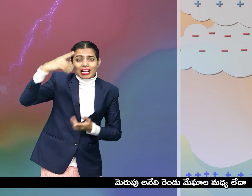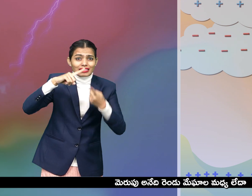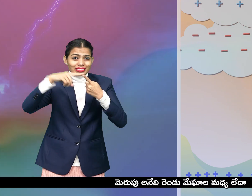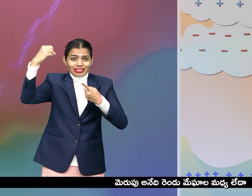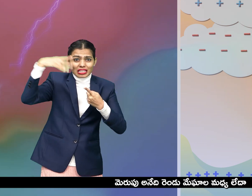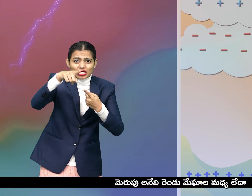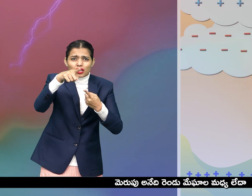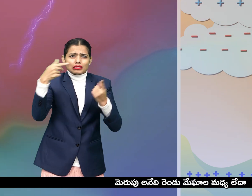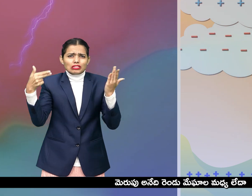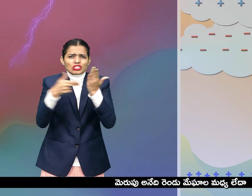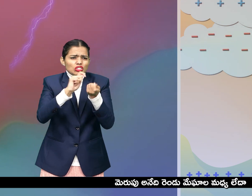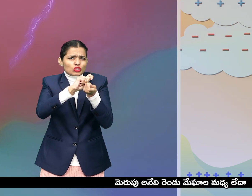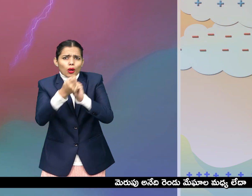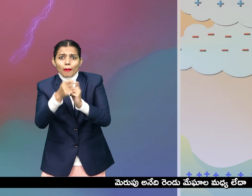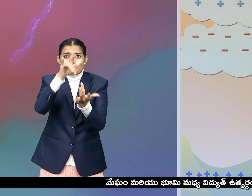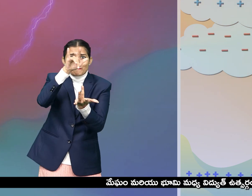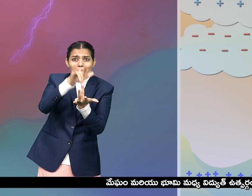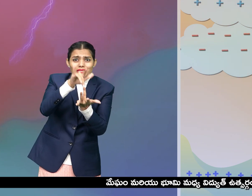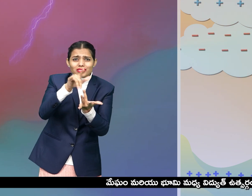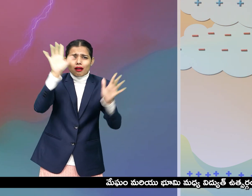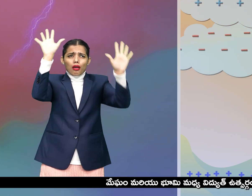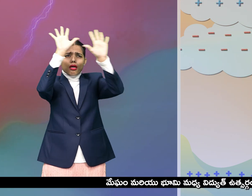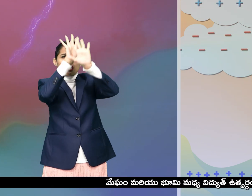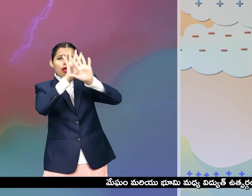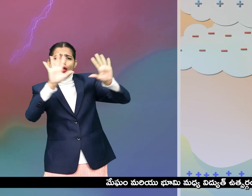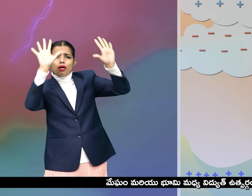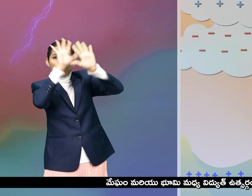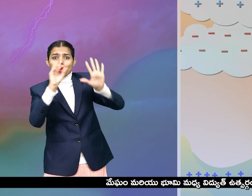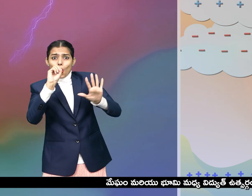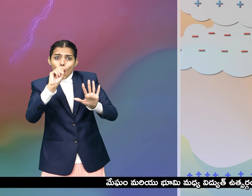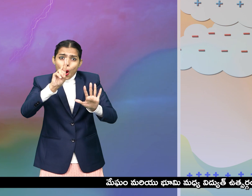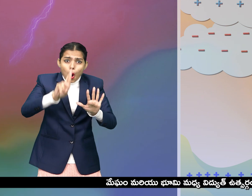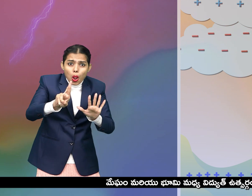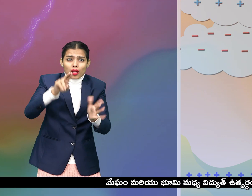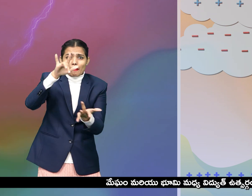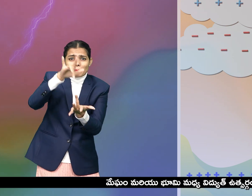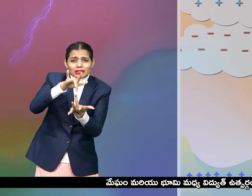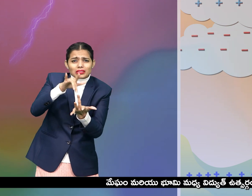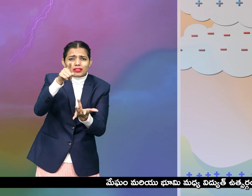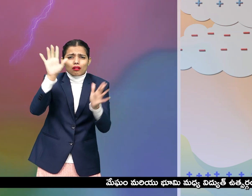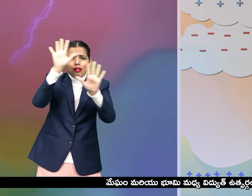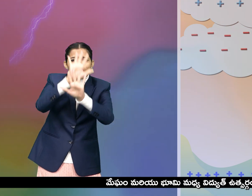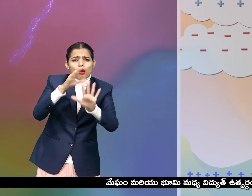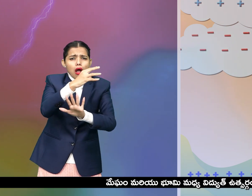మెరుపు అనేది రెండు మేఘాల మధ్య లేదా మేఘం మరియు భూమి మధ్య విద్యుత్ ఉత్సర్గ.